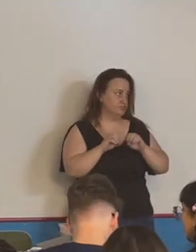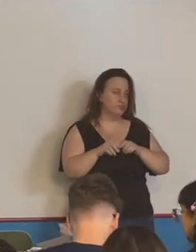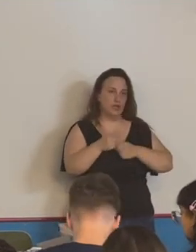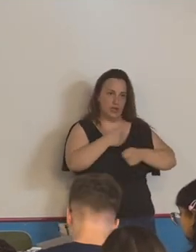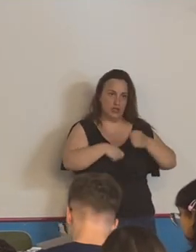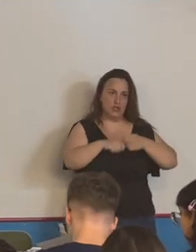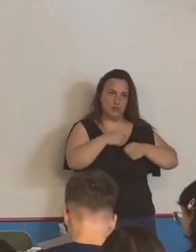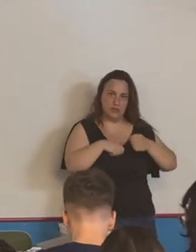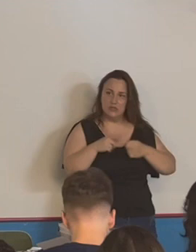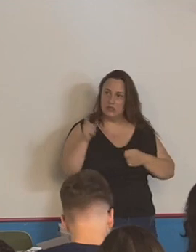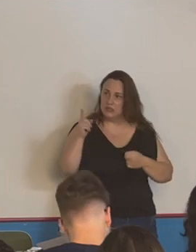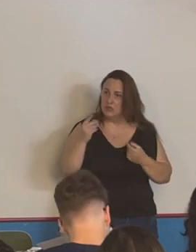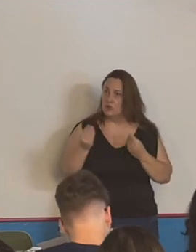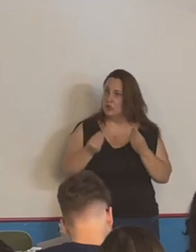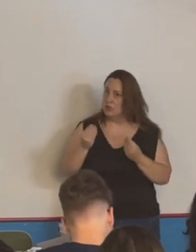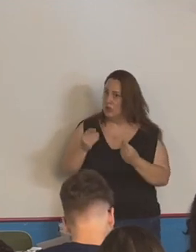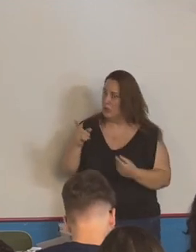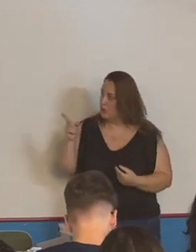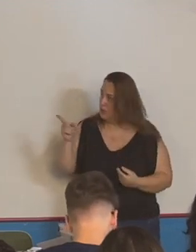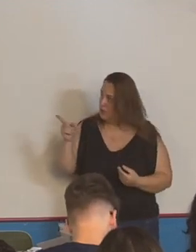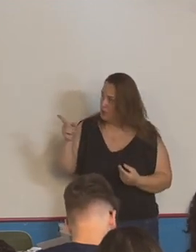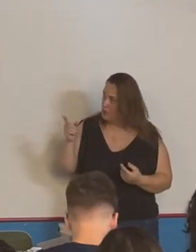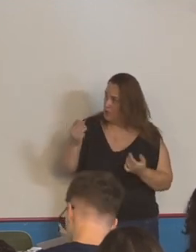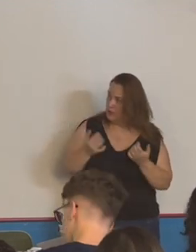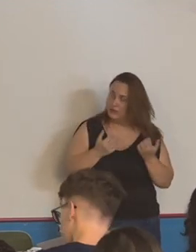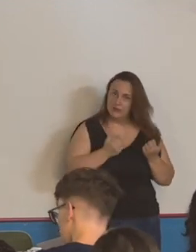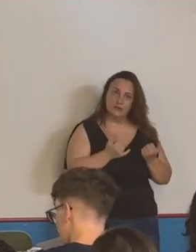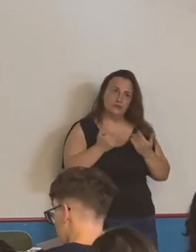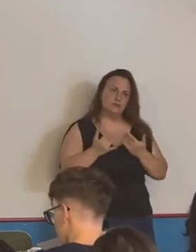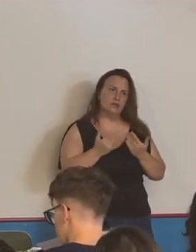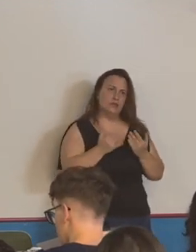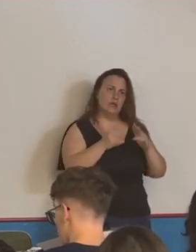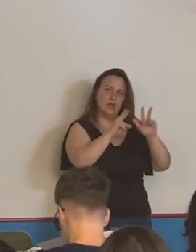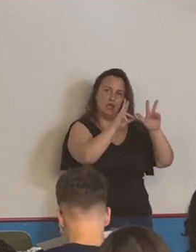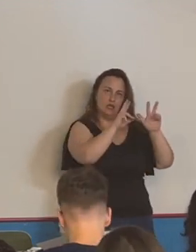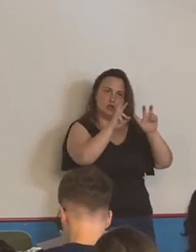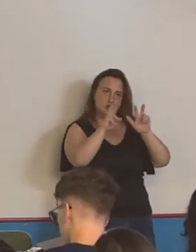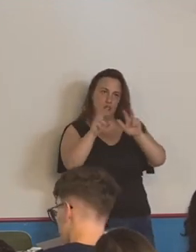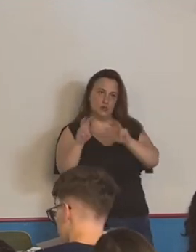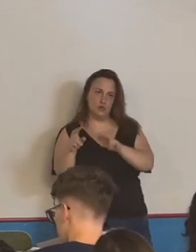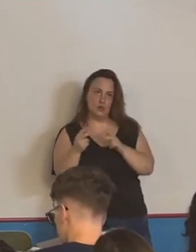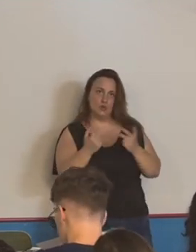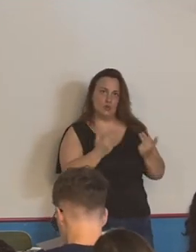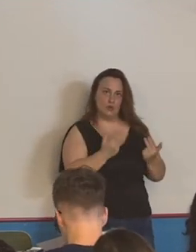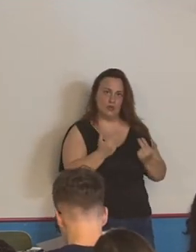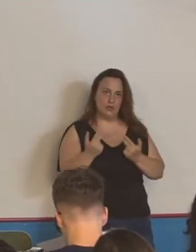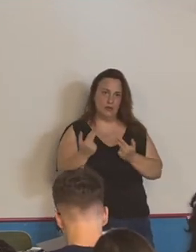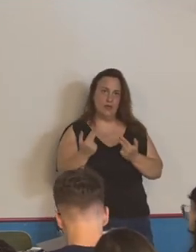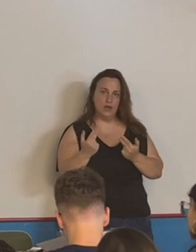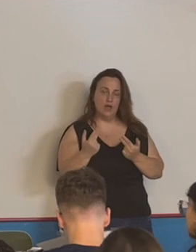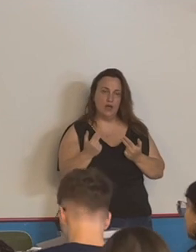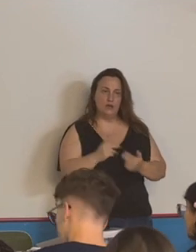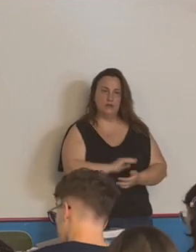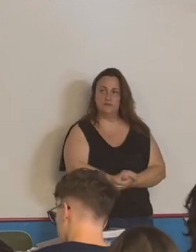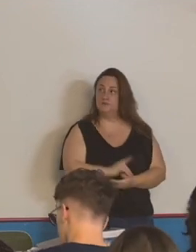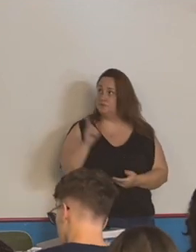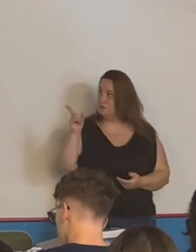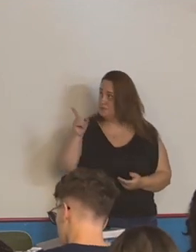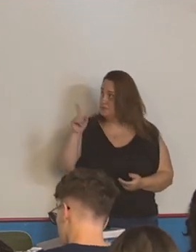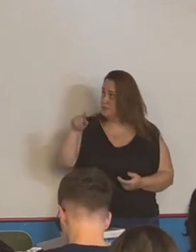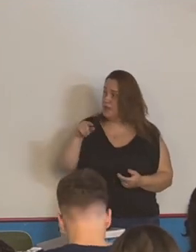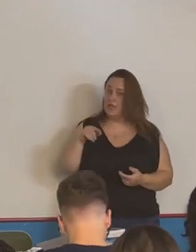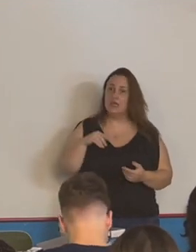né, que falam dessas mesmas questões que eu falei já, né? Então, esse é o Instruções